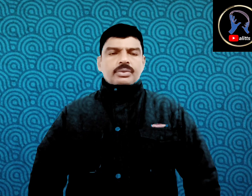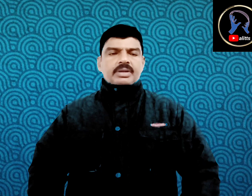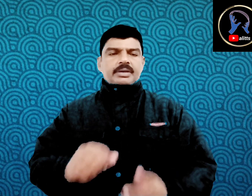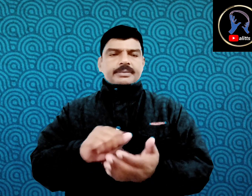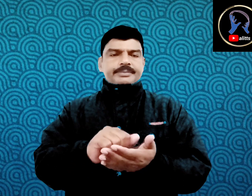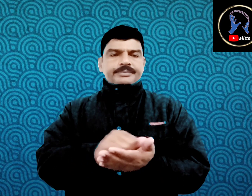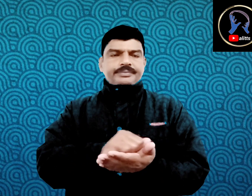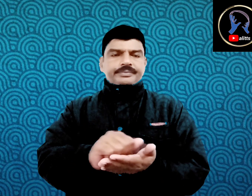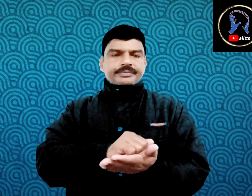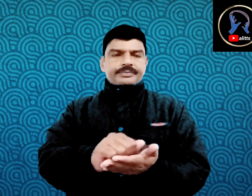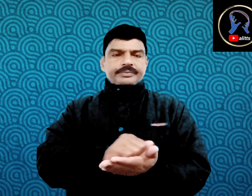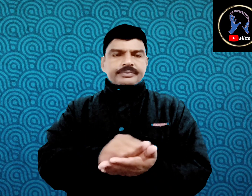धोना